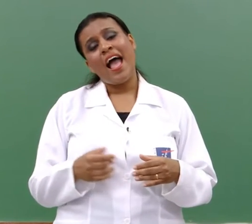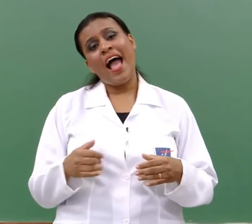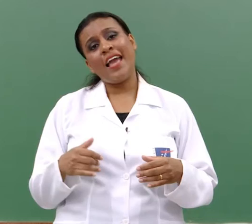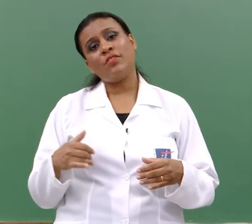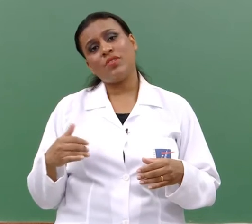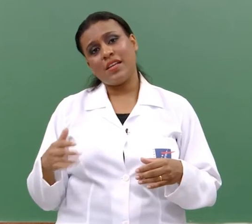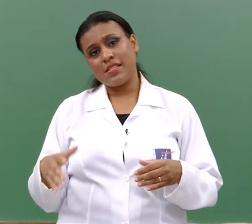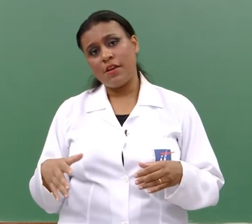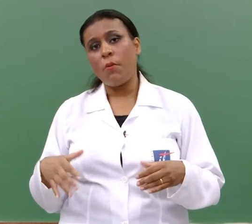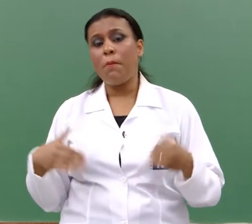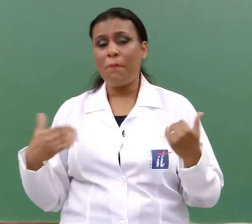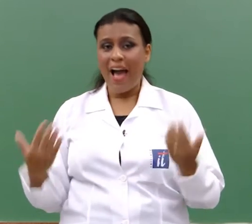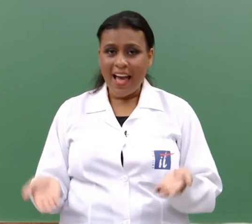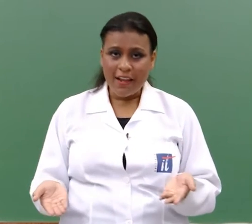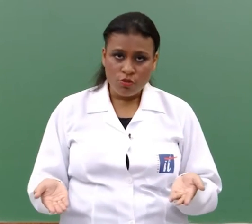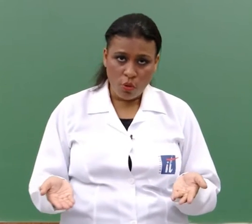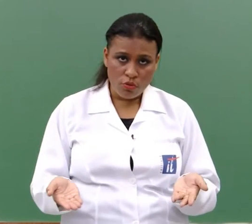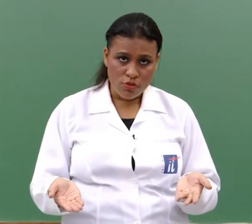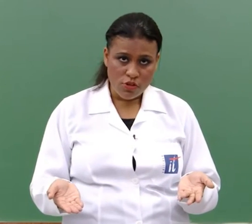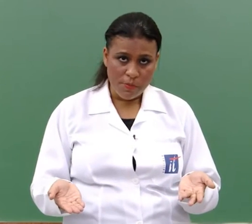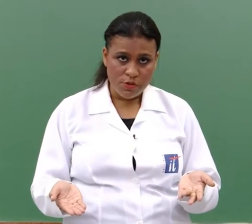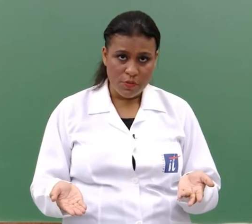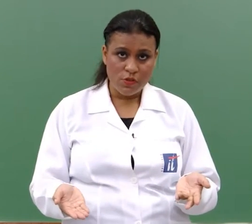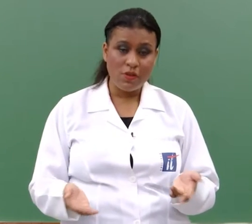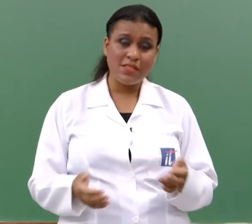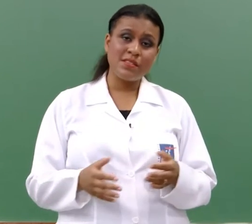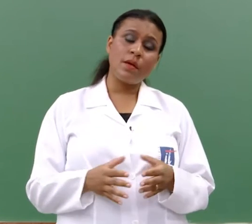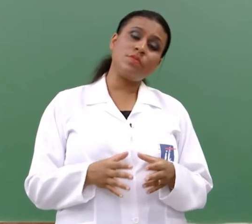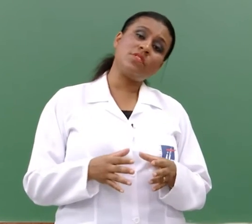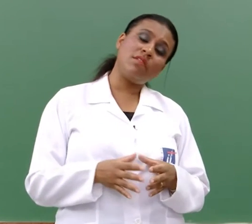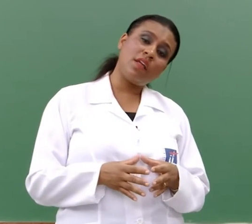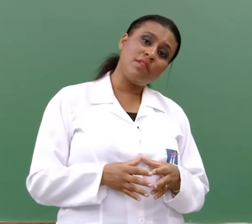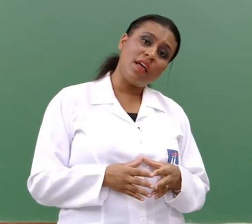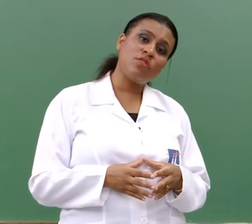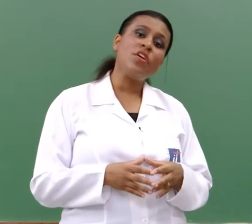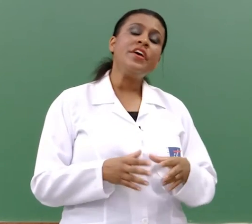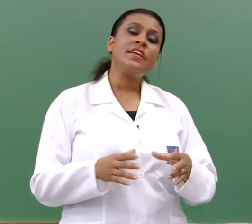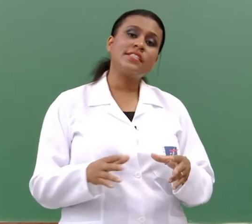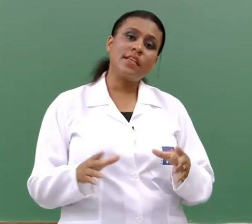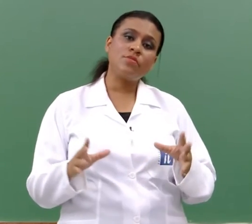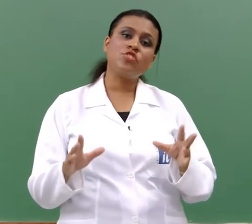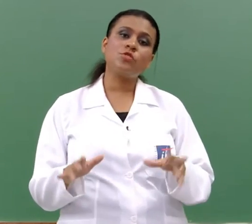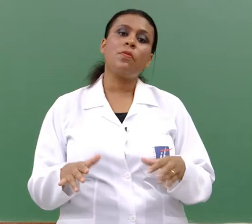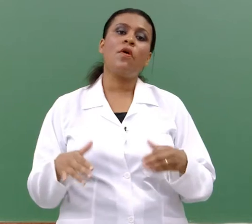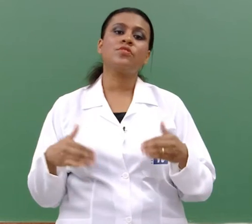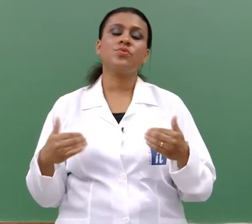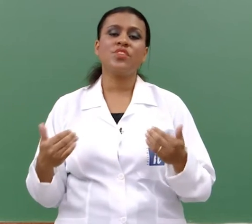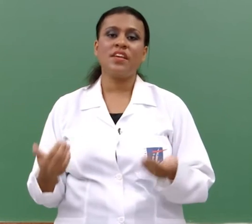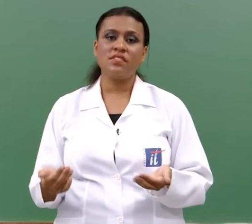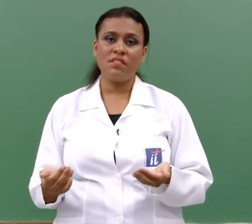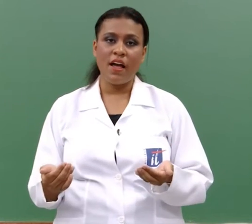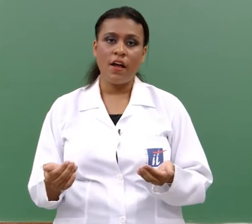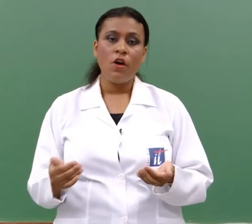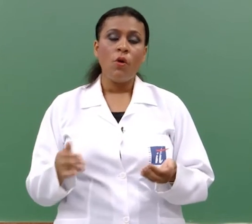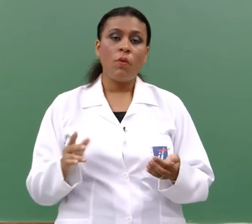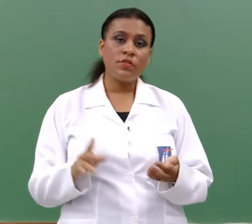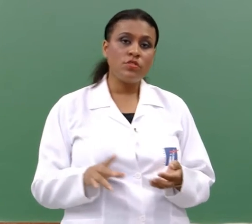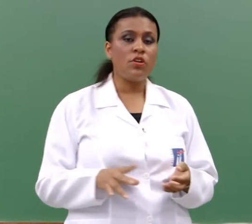a educação para todo tipo de pessoas, estamos entendendo que estamos dispostos a ensinar. Quando